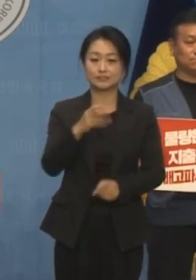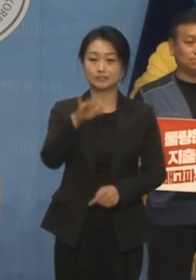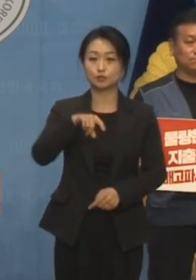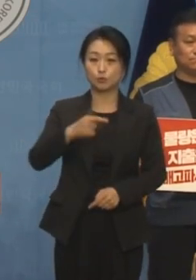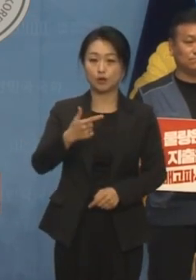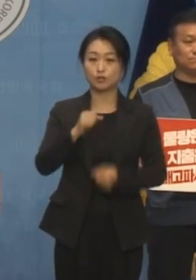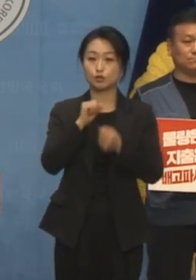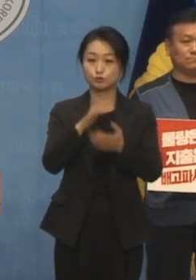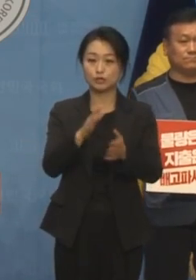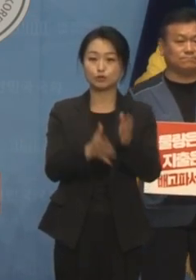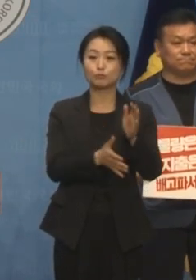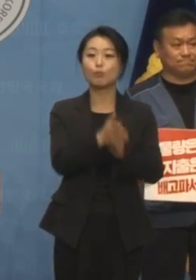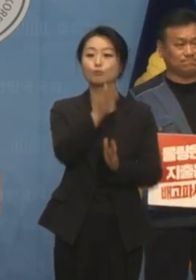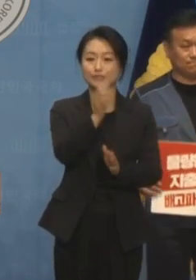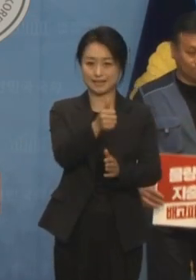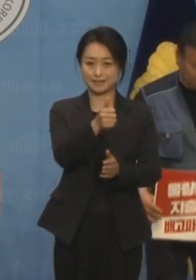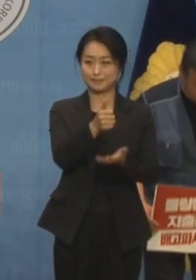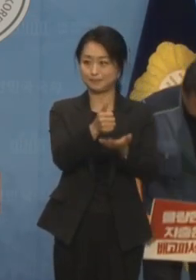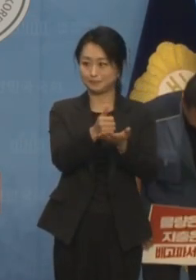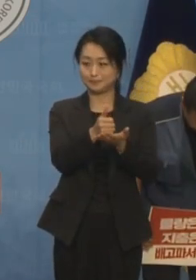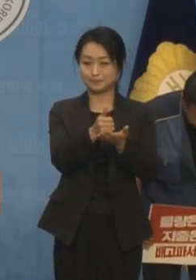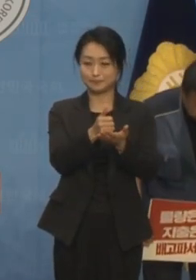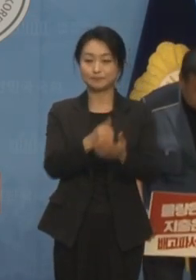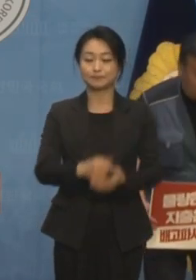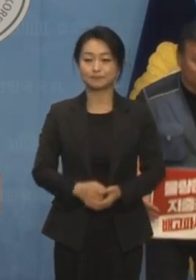이승원 우체국 본부장님 참석하셨습니다.